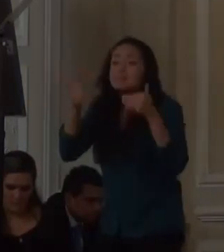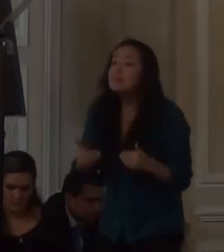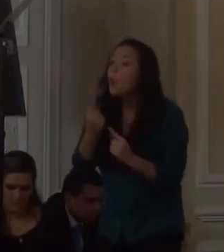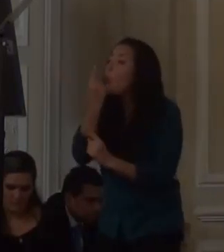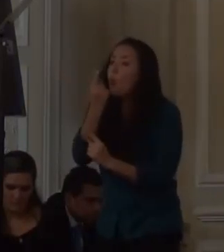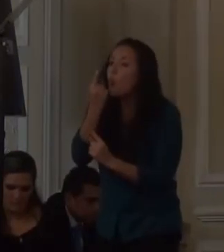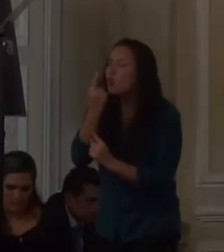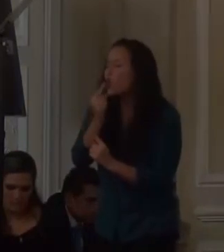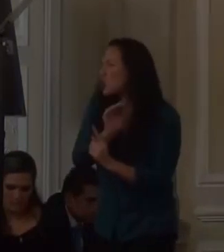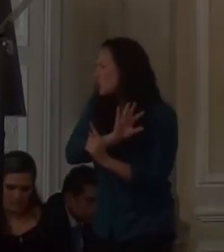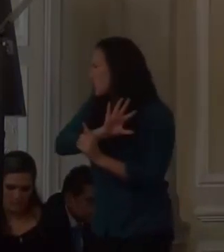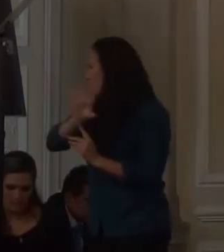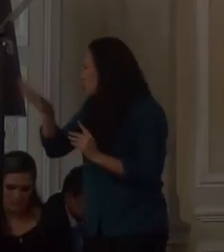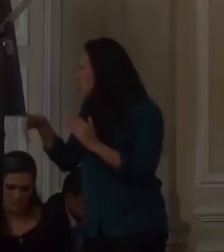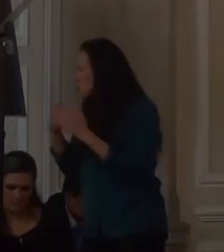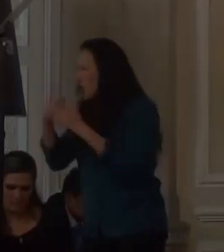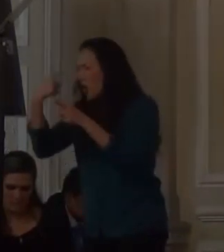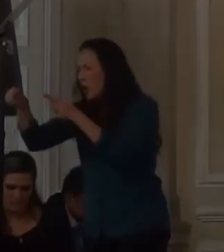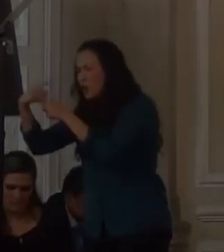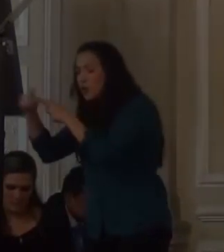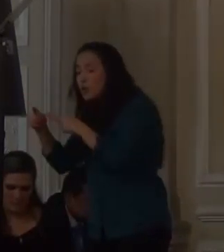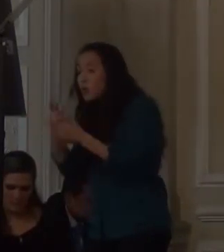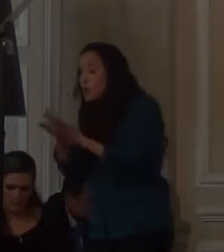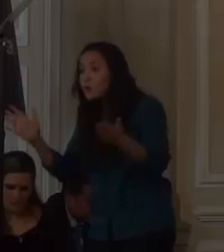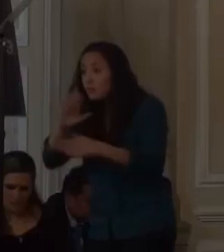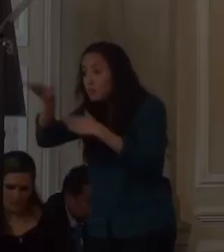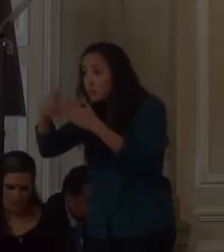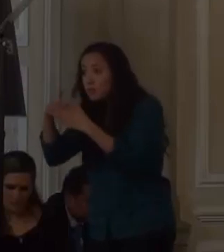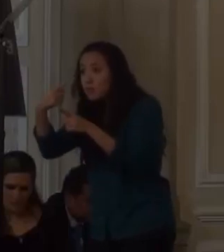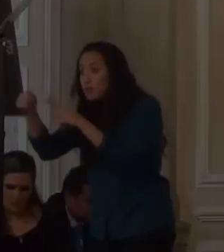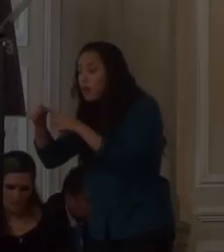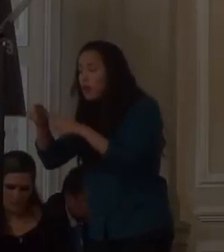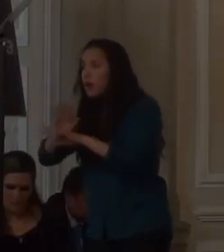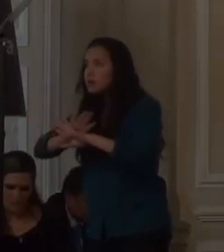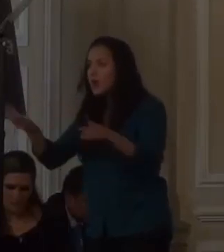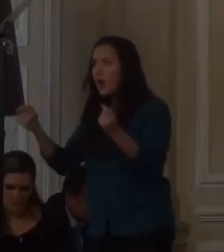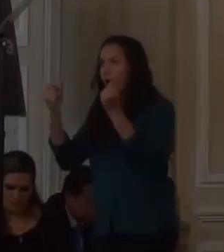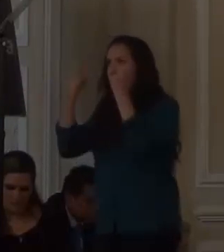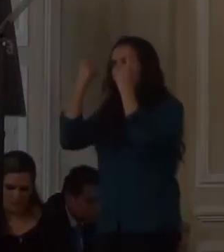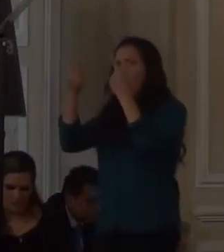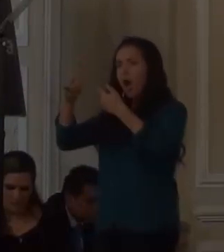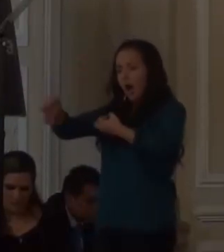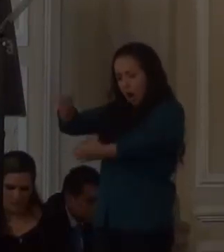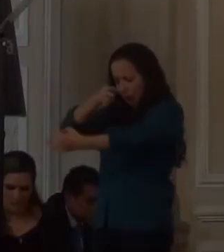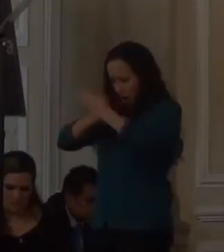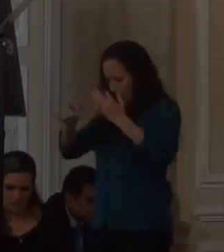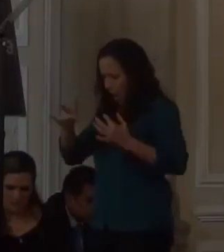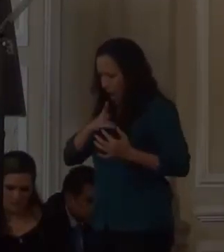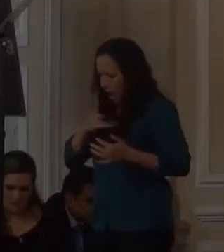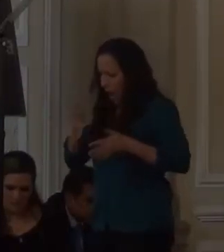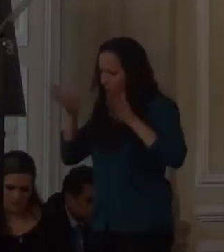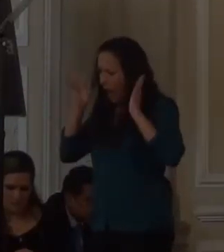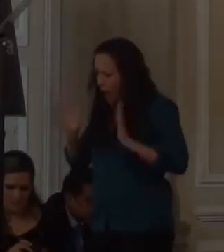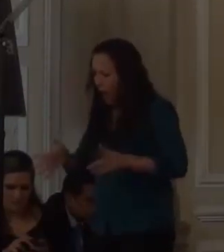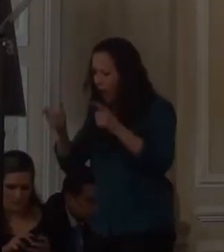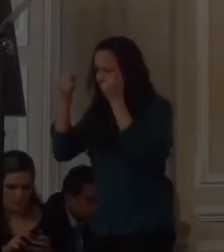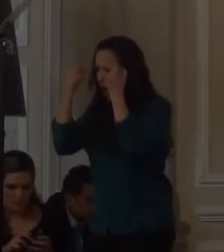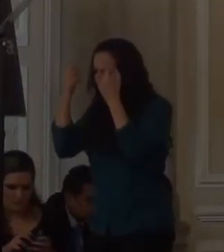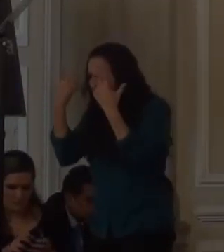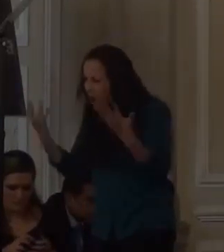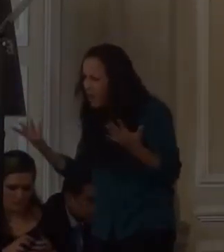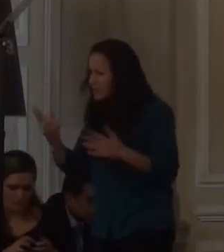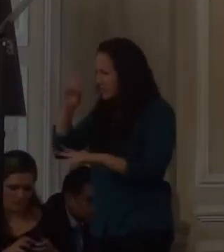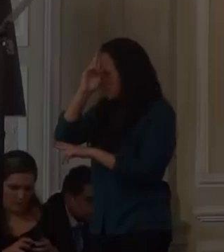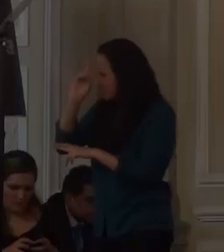en todos los aspectos, a ponernos en los zapatos del otro, a entender y a respetar